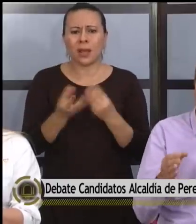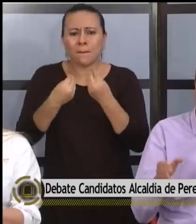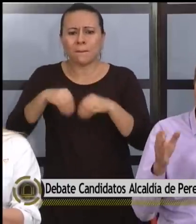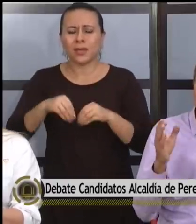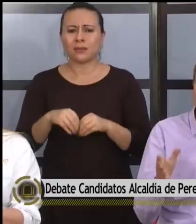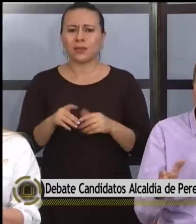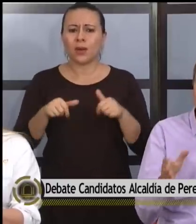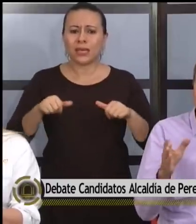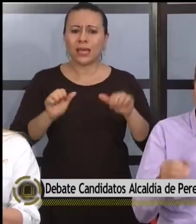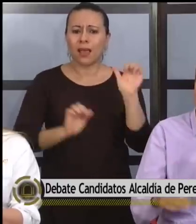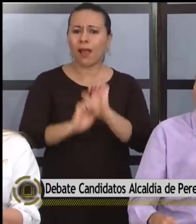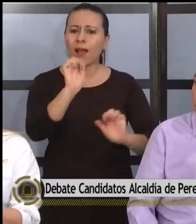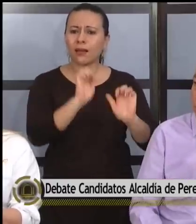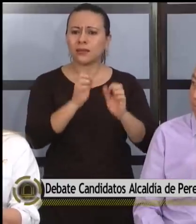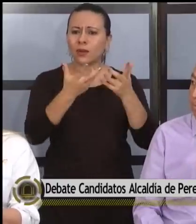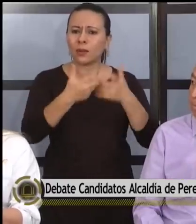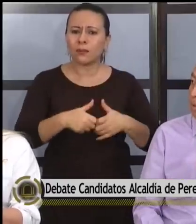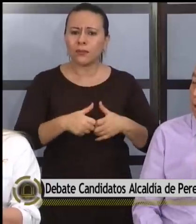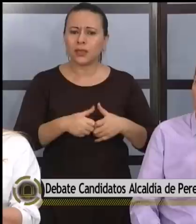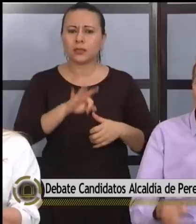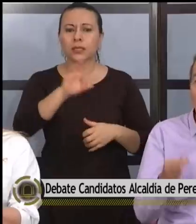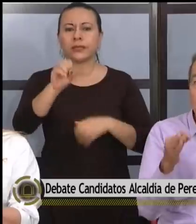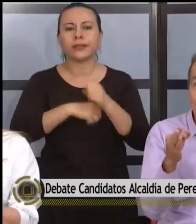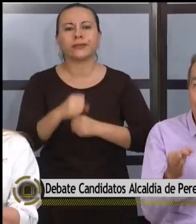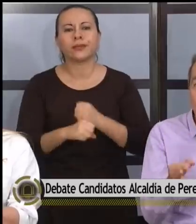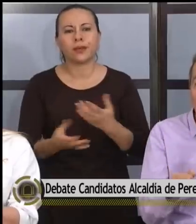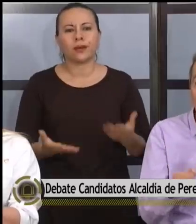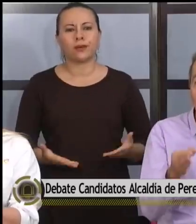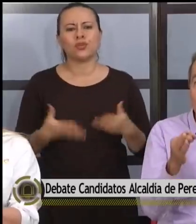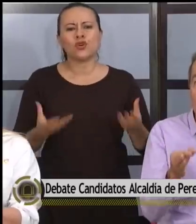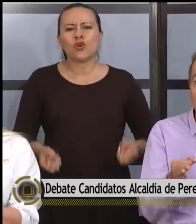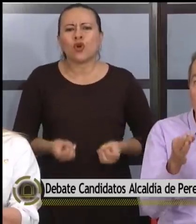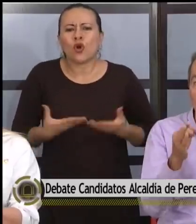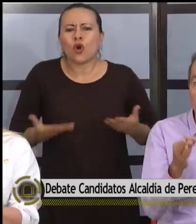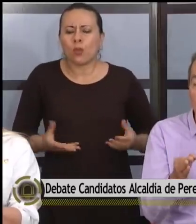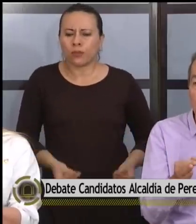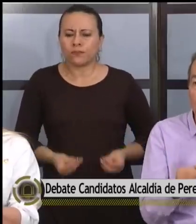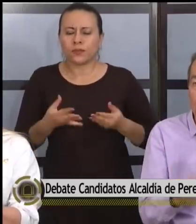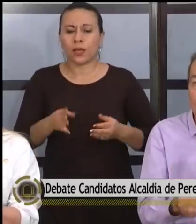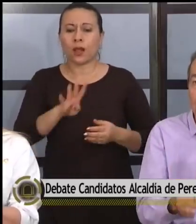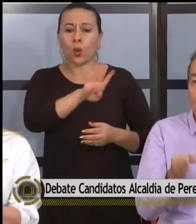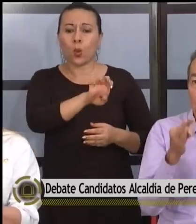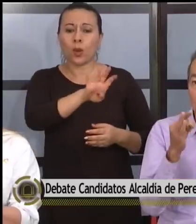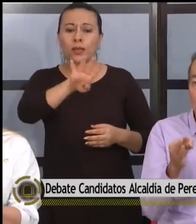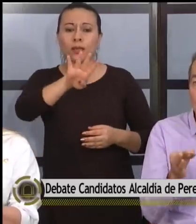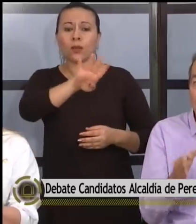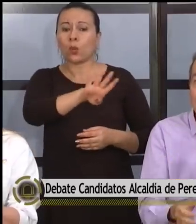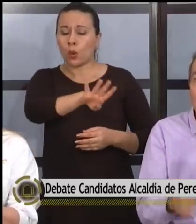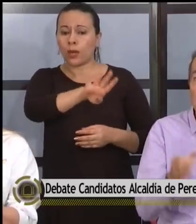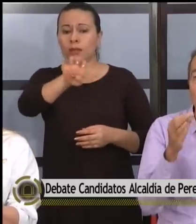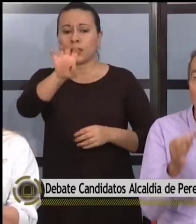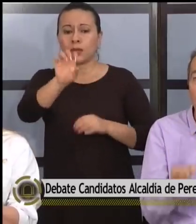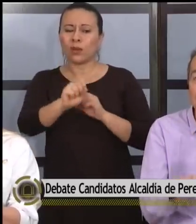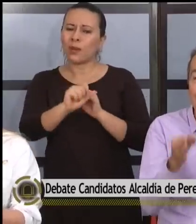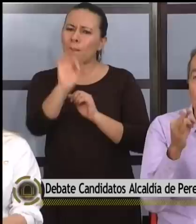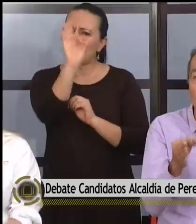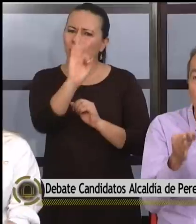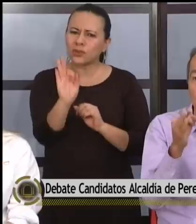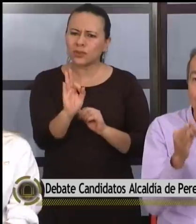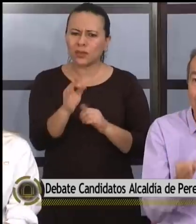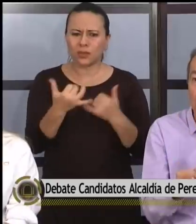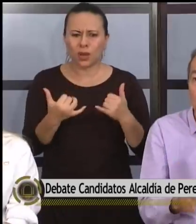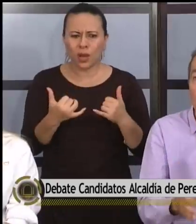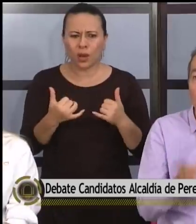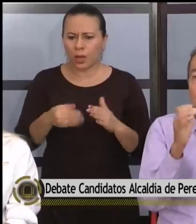de aseo en concesión a 30 años, cómo entregamos el 49% de energía a los ríos Velilla y donde hoy ni siquiera